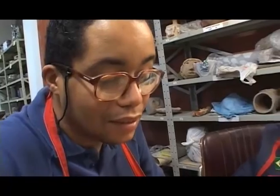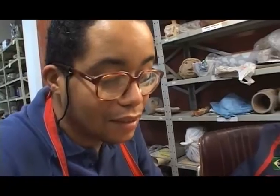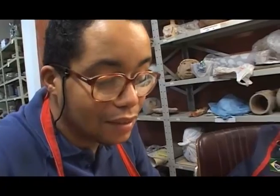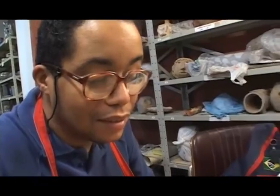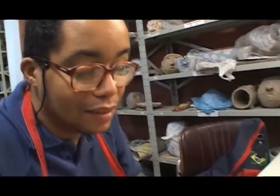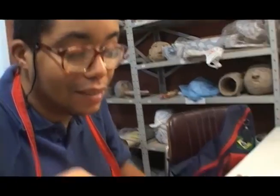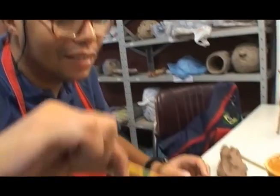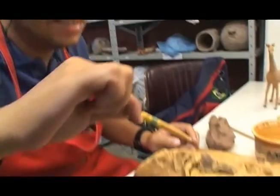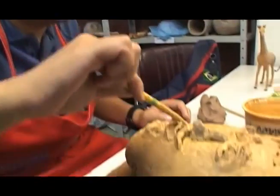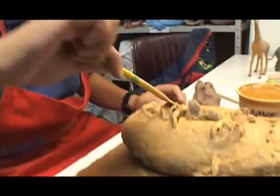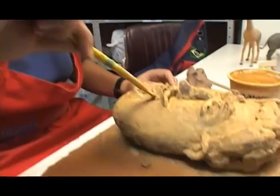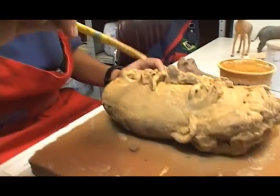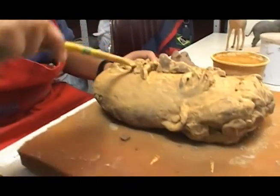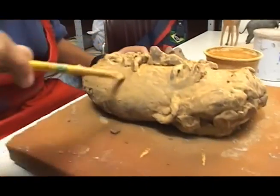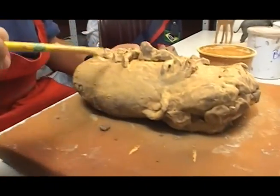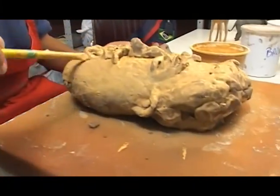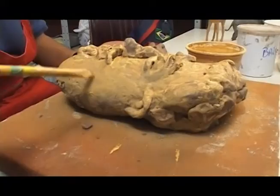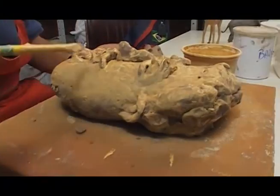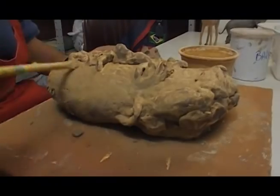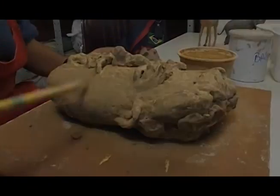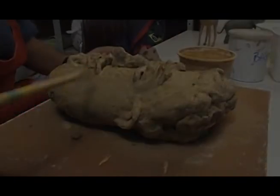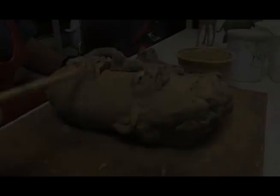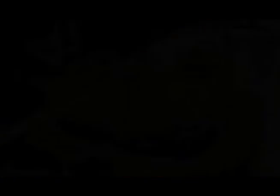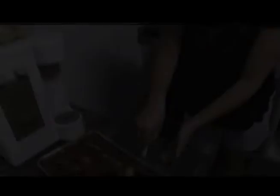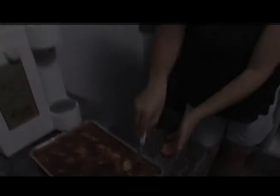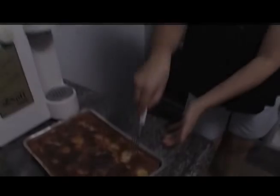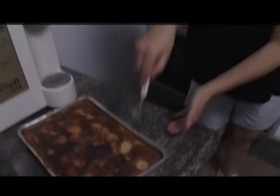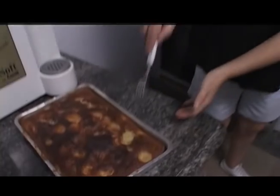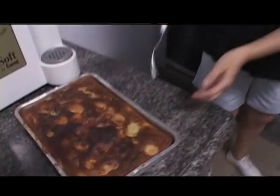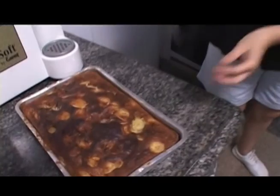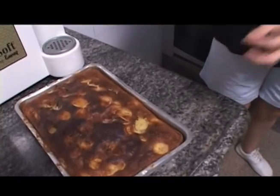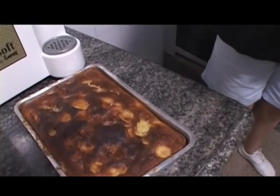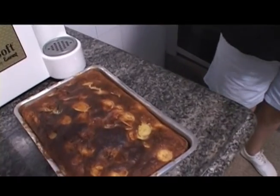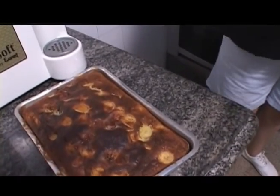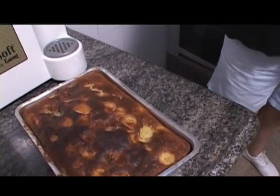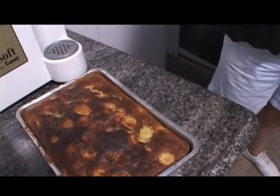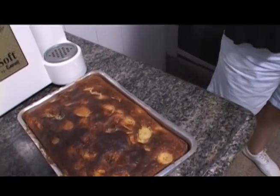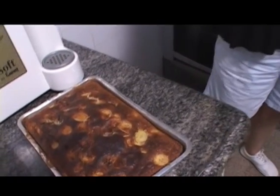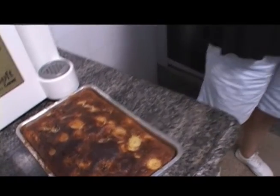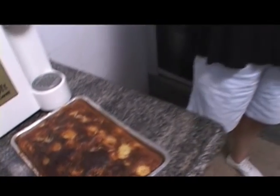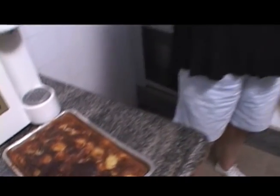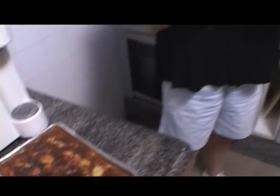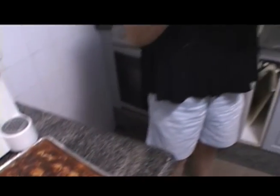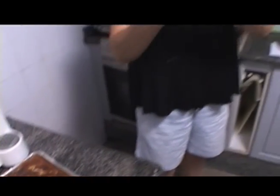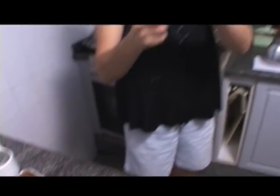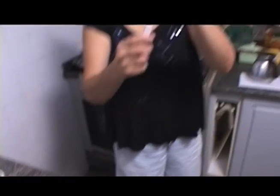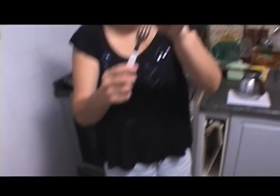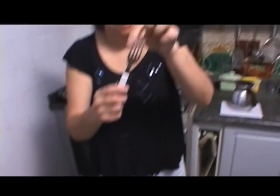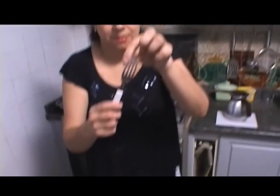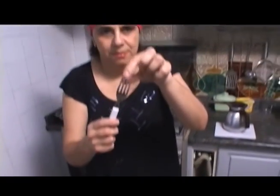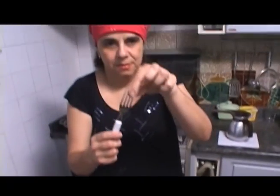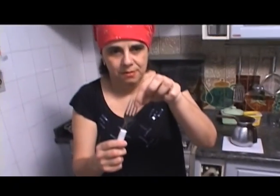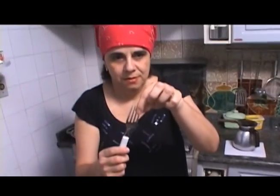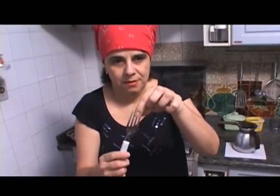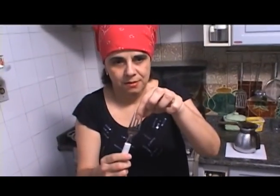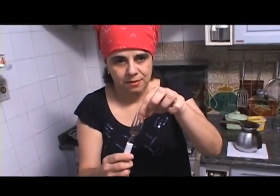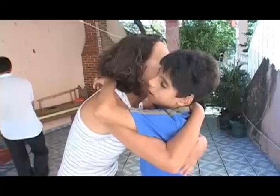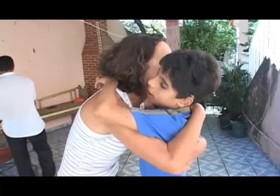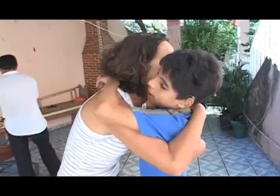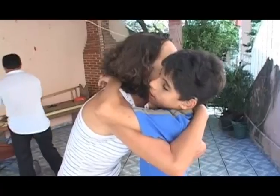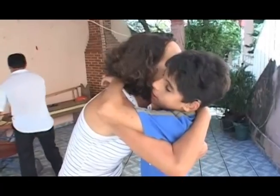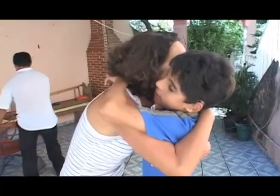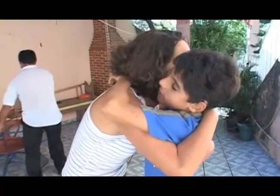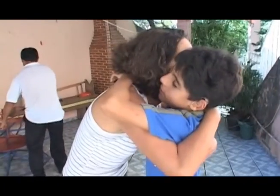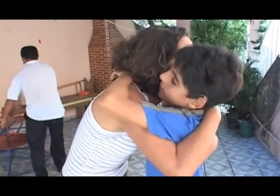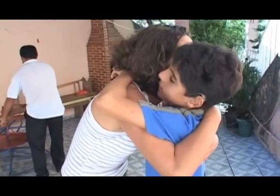necessidades. Interagir, estabelecer contato com o mundo, é vital para todo o ser humano. Sendo assim, é